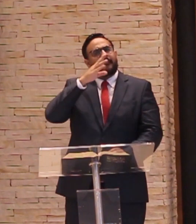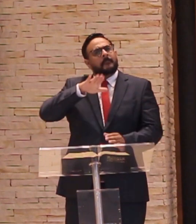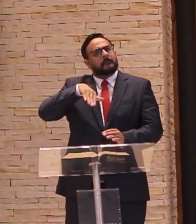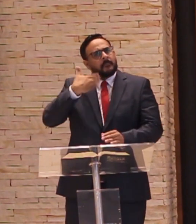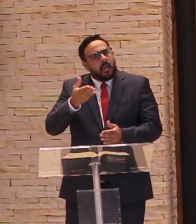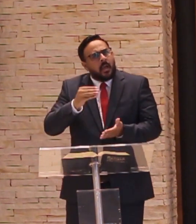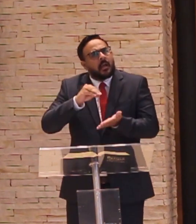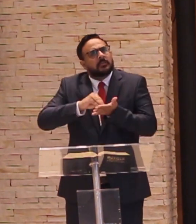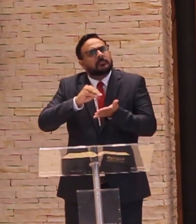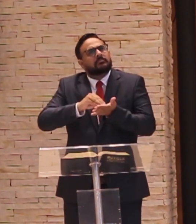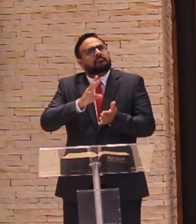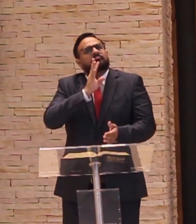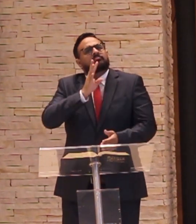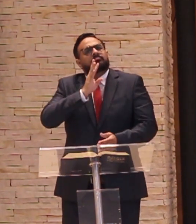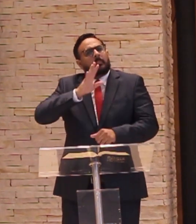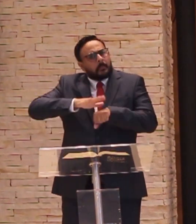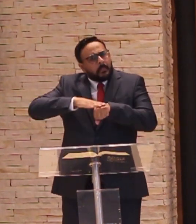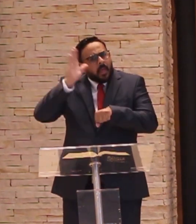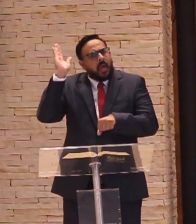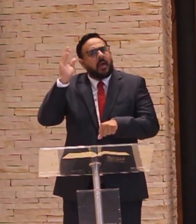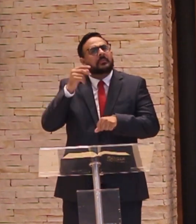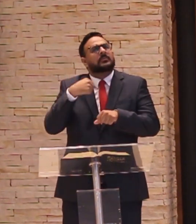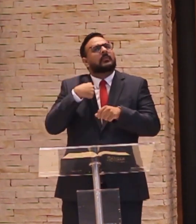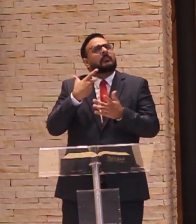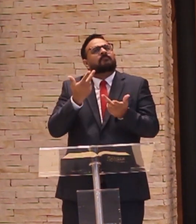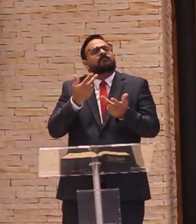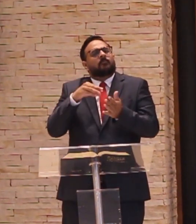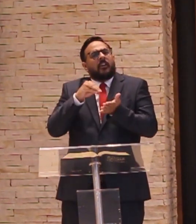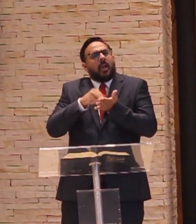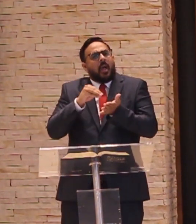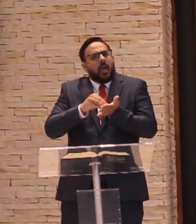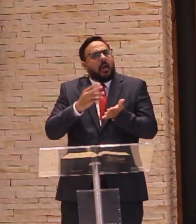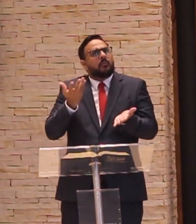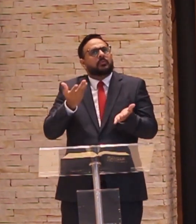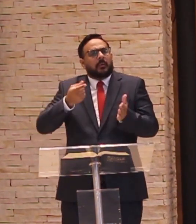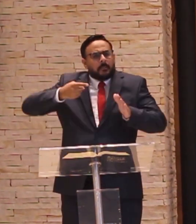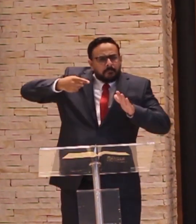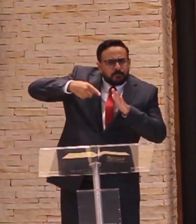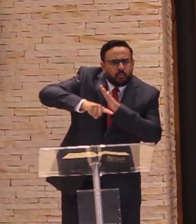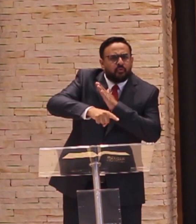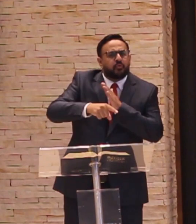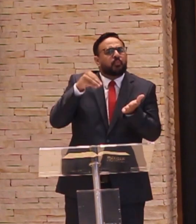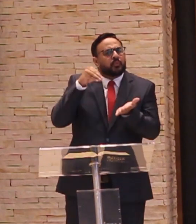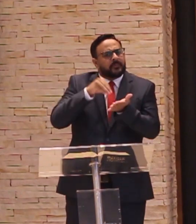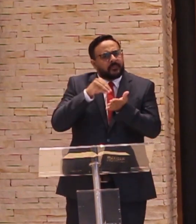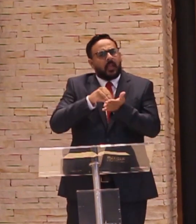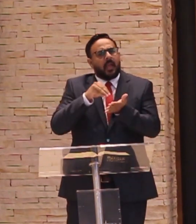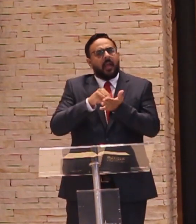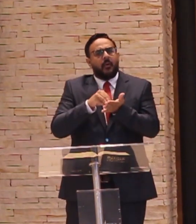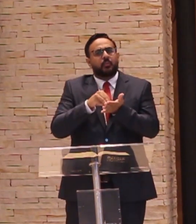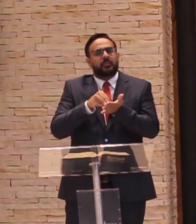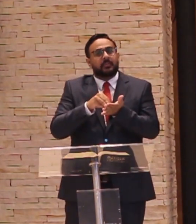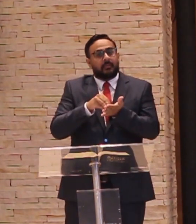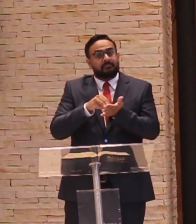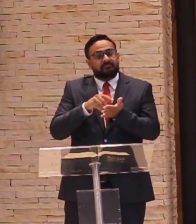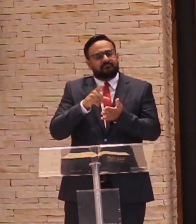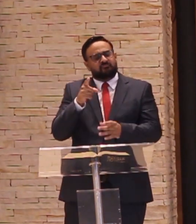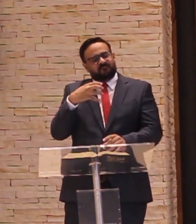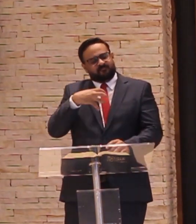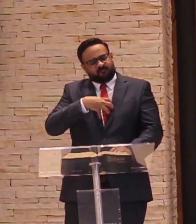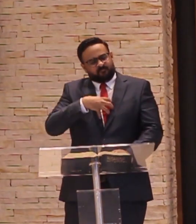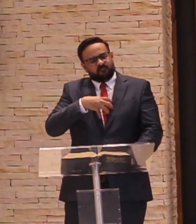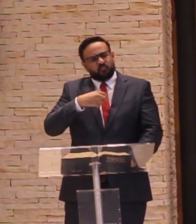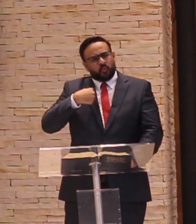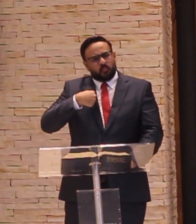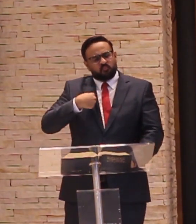ele ainda precisava conhecer mais a Deus, que ele ainda precisava se aprofundar na